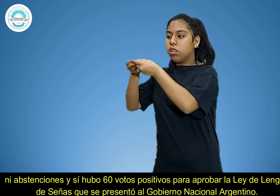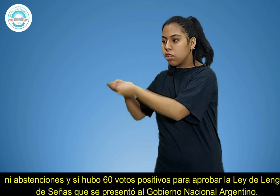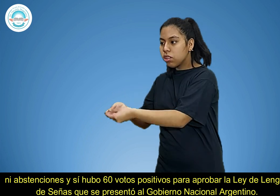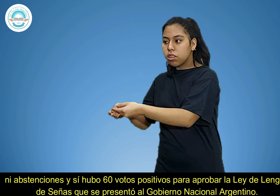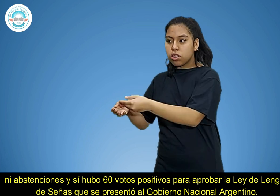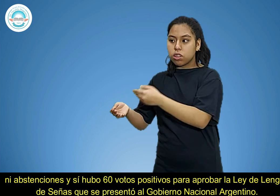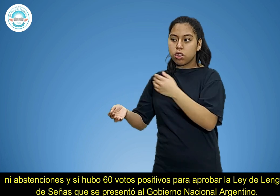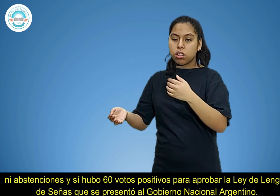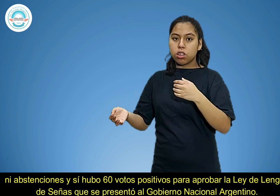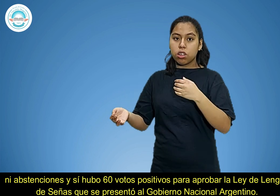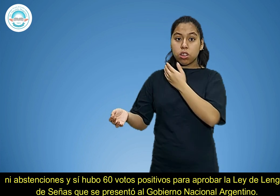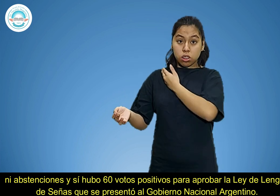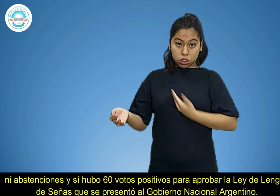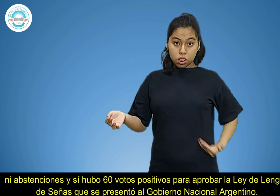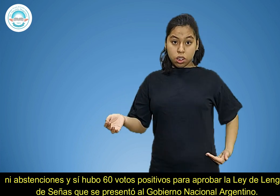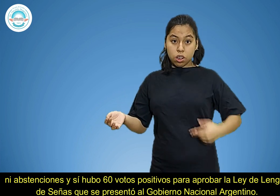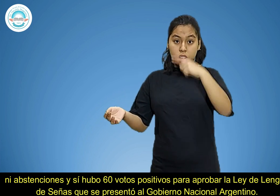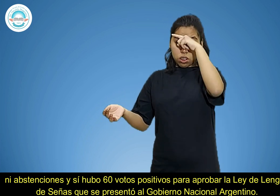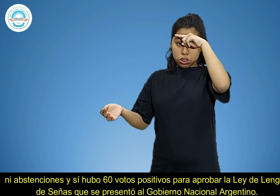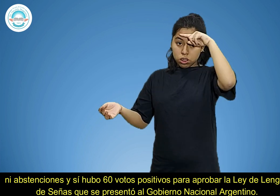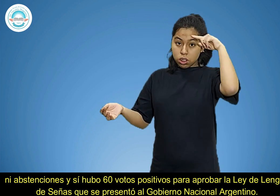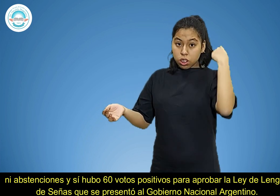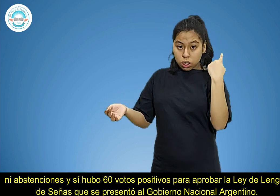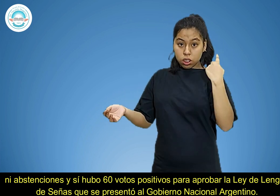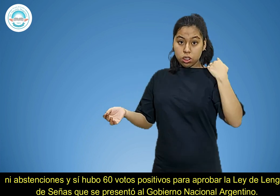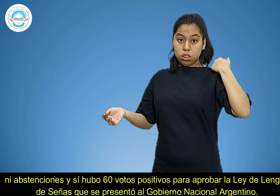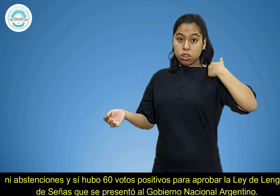presentó al Gobierno Nacional Argentino.